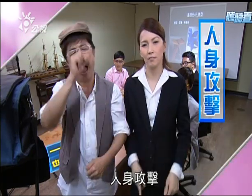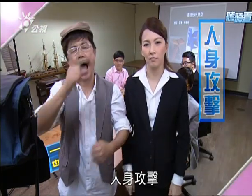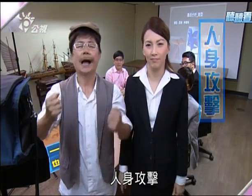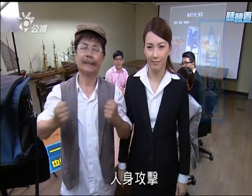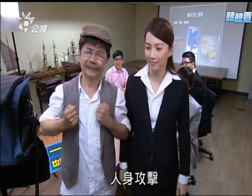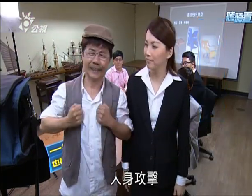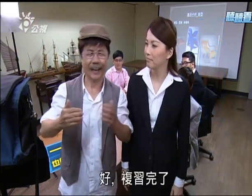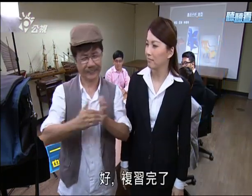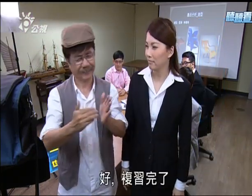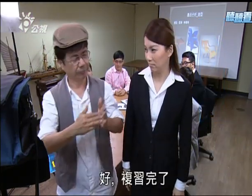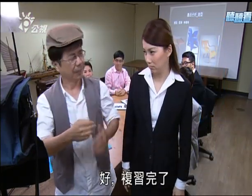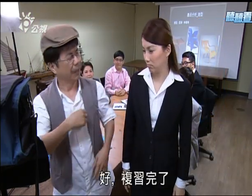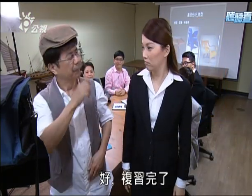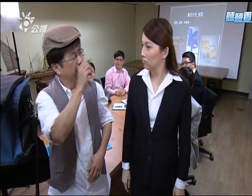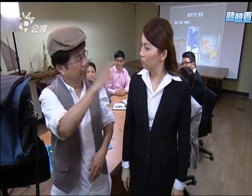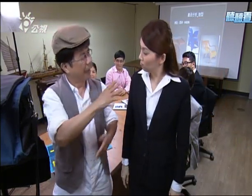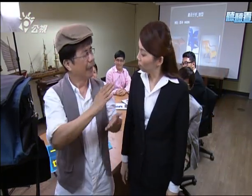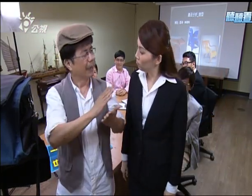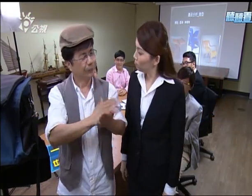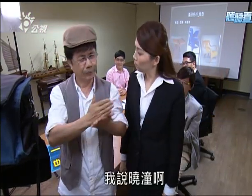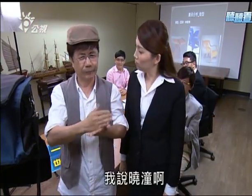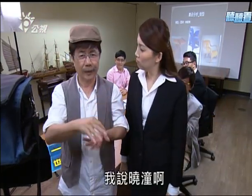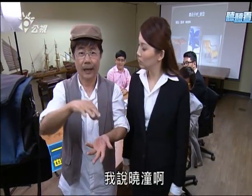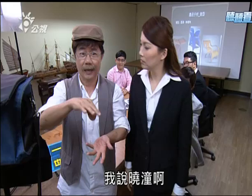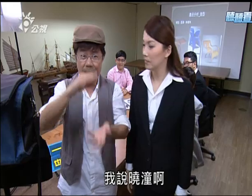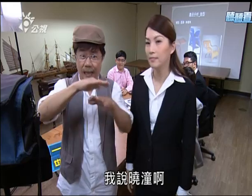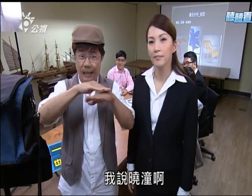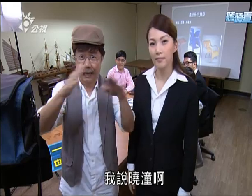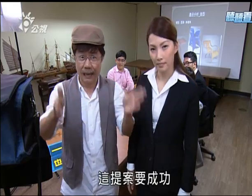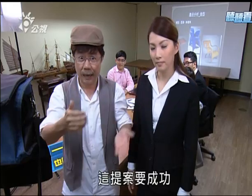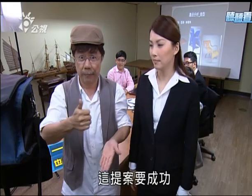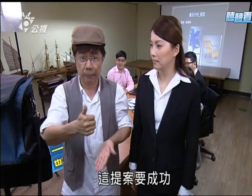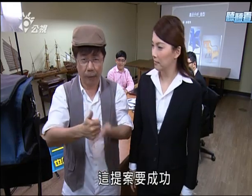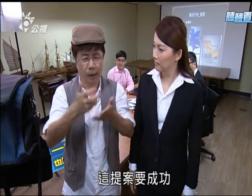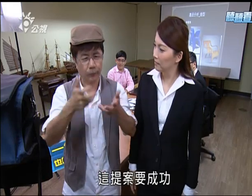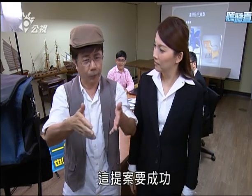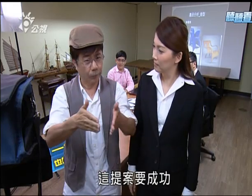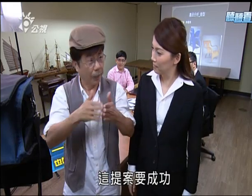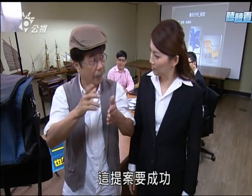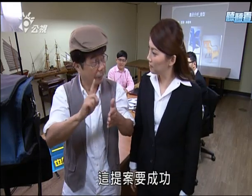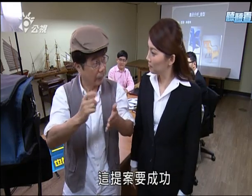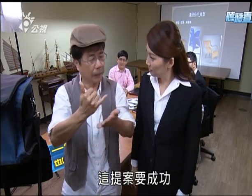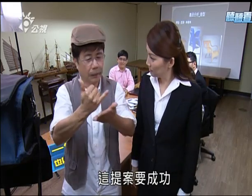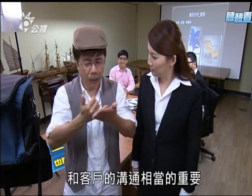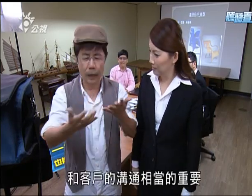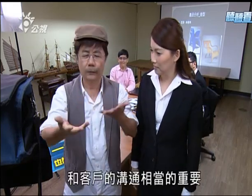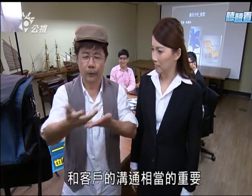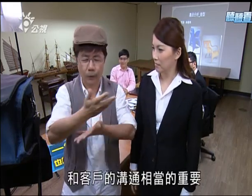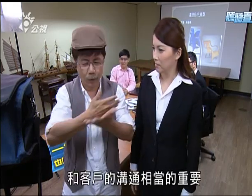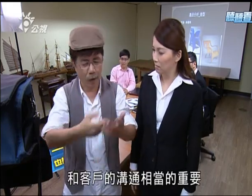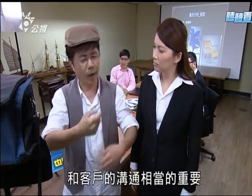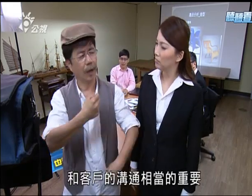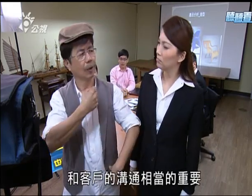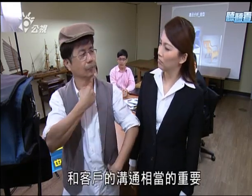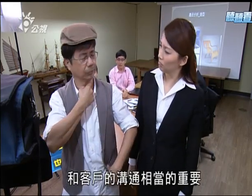人身攻击。好，复习完了。哎，我说小童啊，这提案要成功啊，和客户的沟通相当的